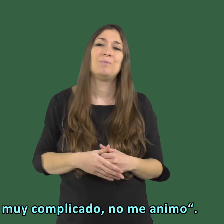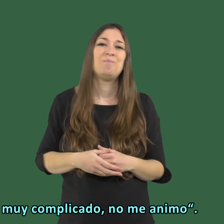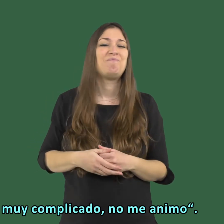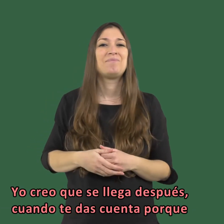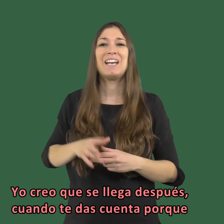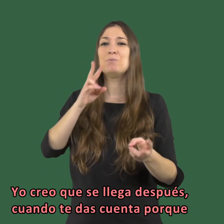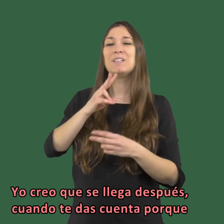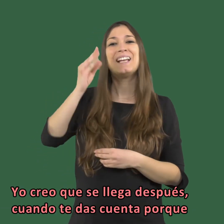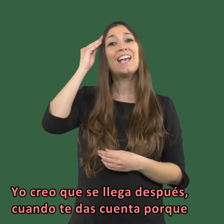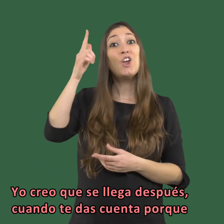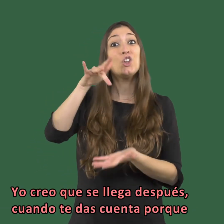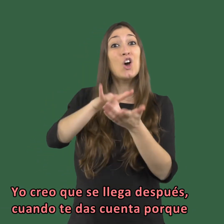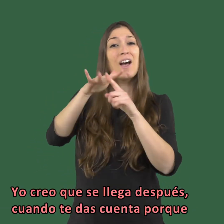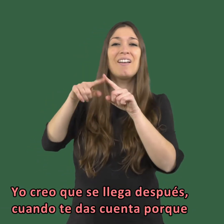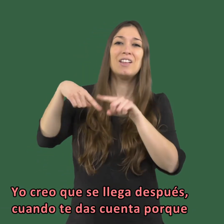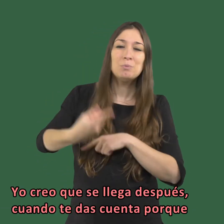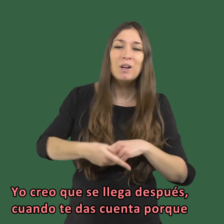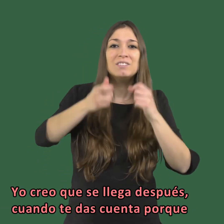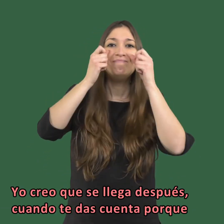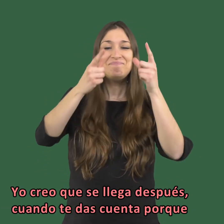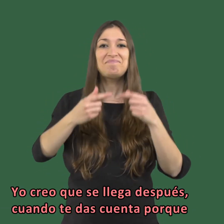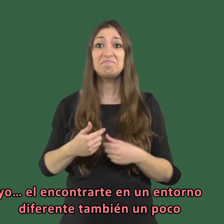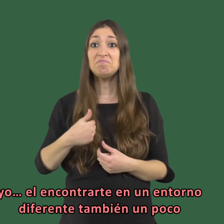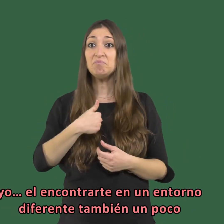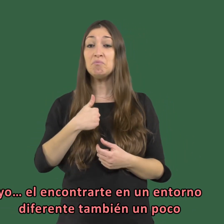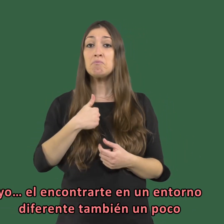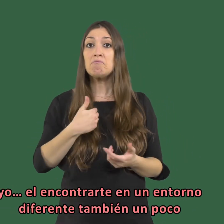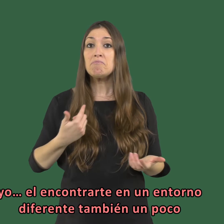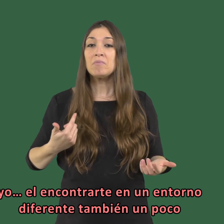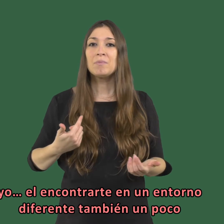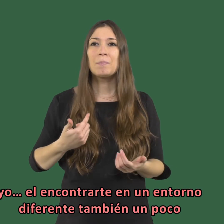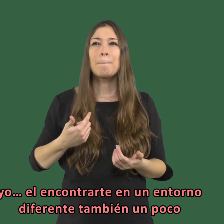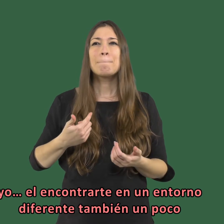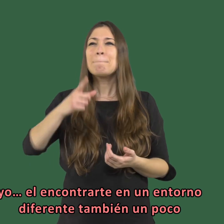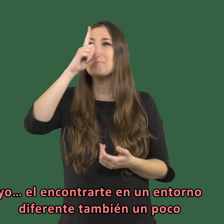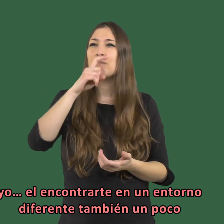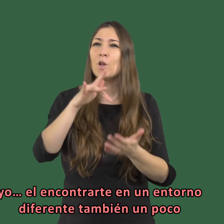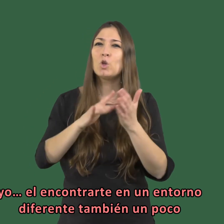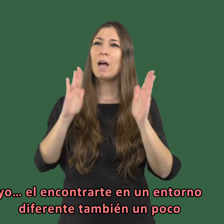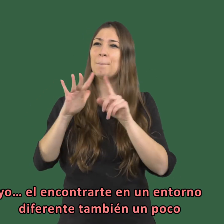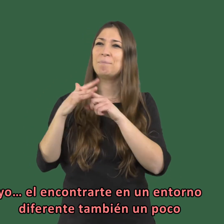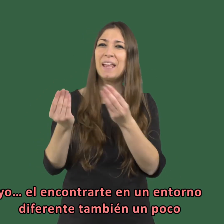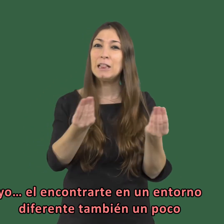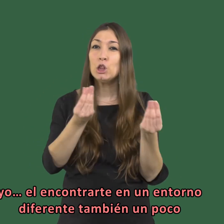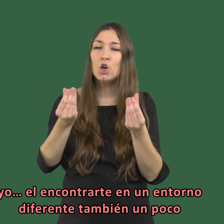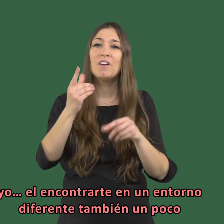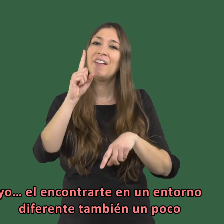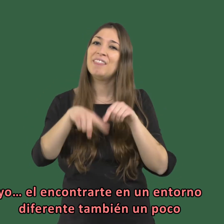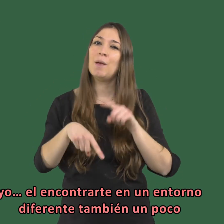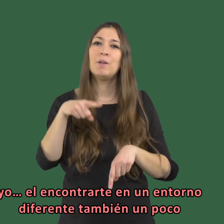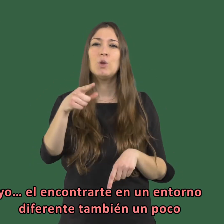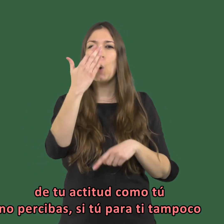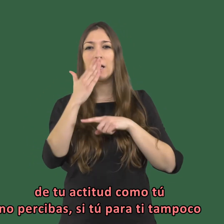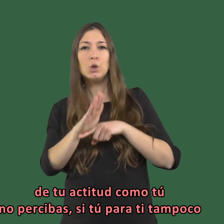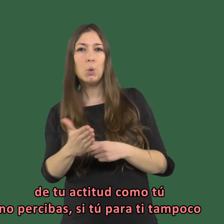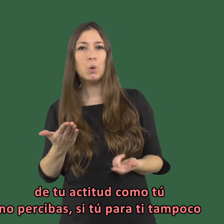animo. Pues yo creo que se llega después, ¿no? Cuando te das cuenta, porque el encontrarte en un entorno depende también